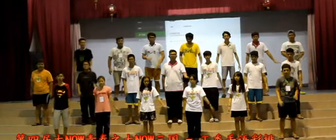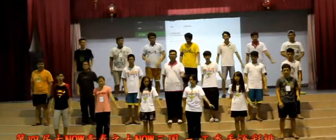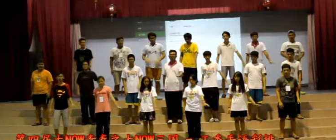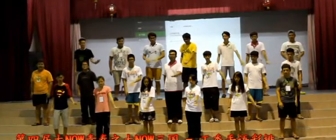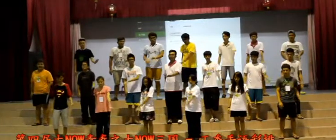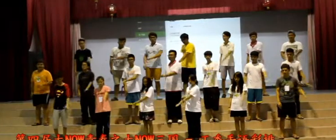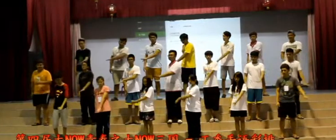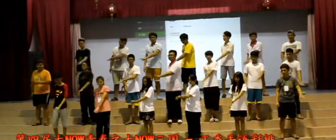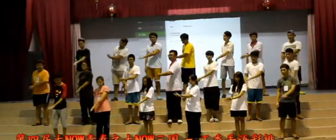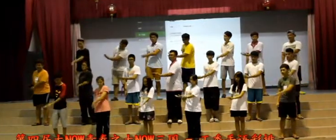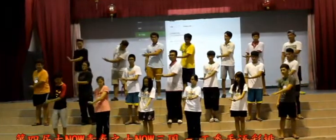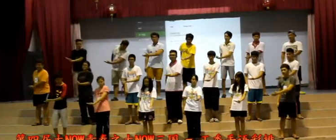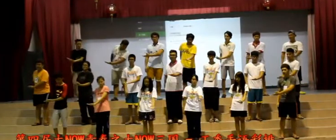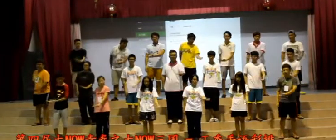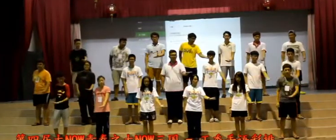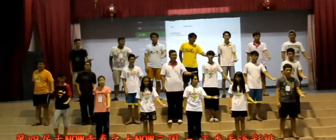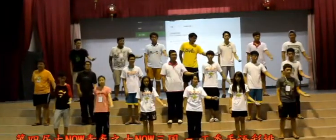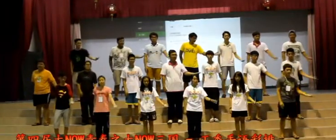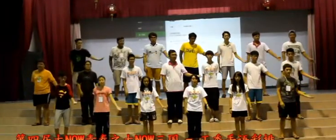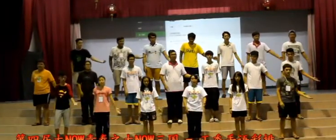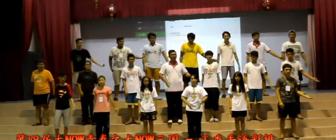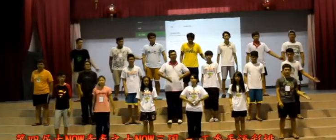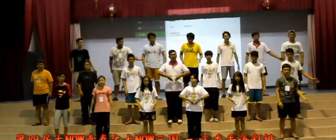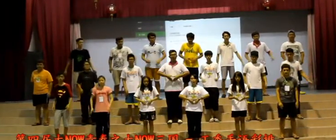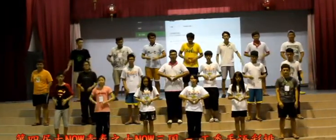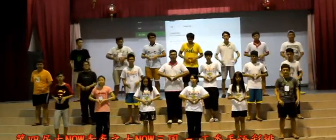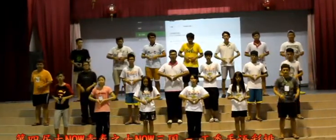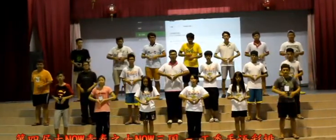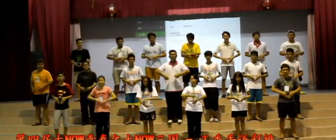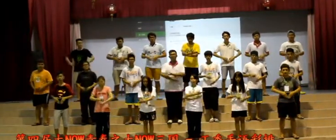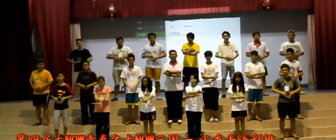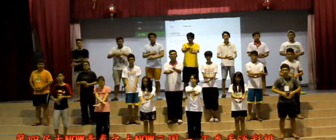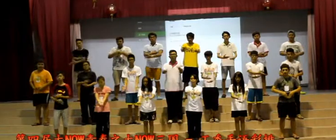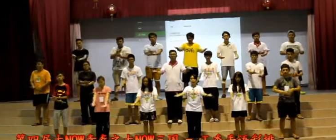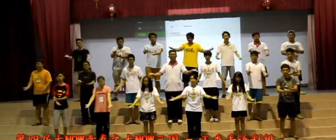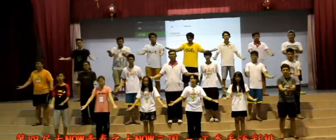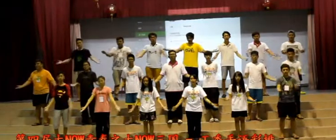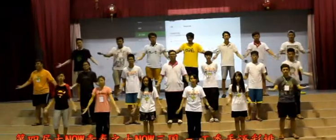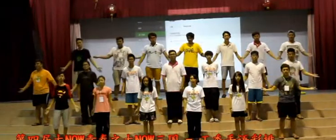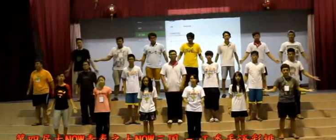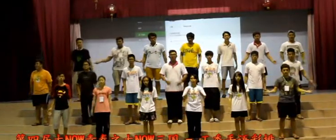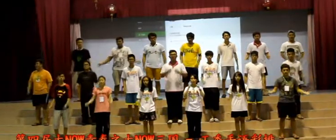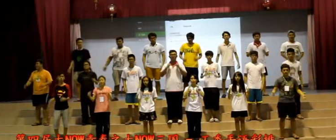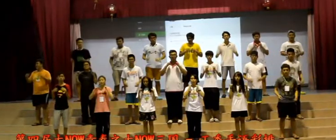无法解释怎可报尽亲恩，爱意宽大是无限，请准